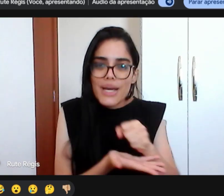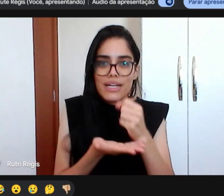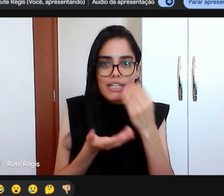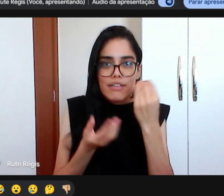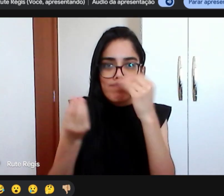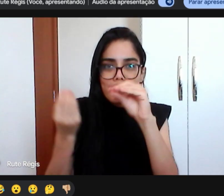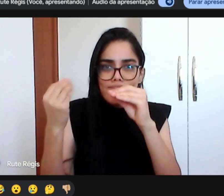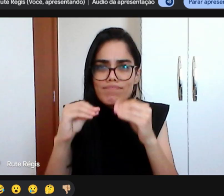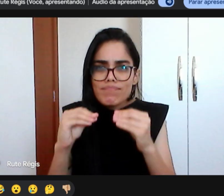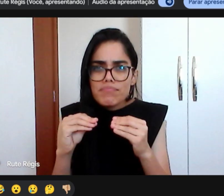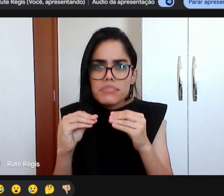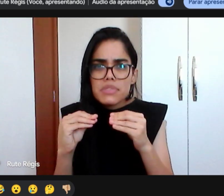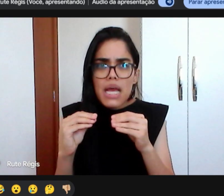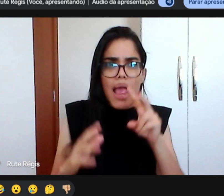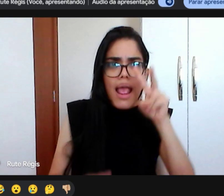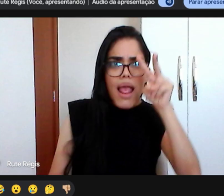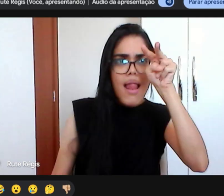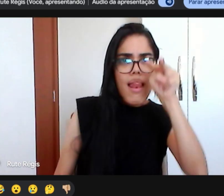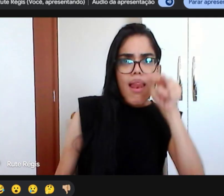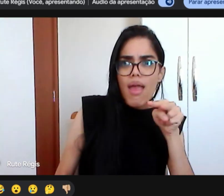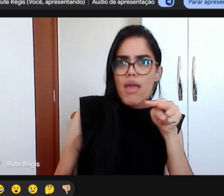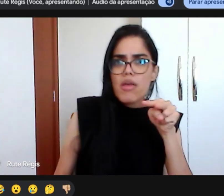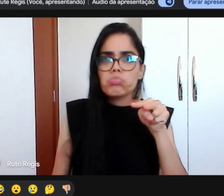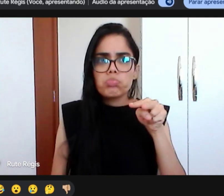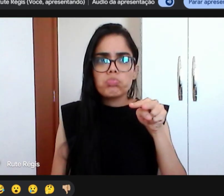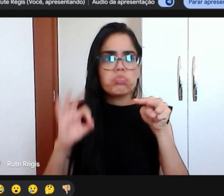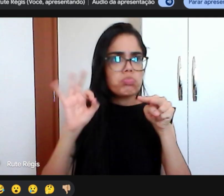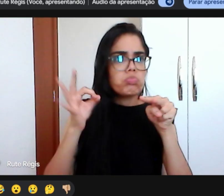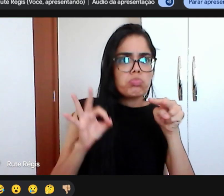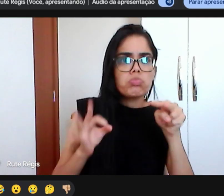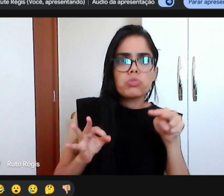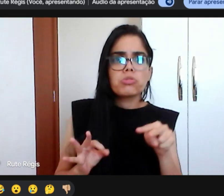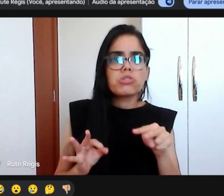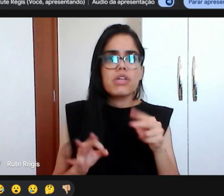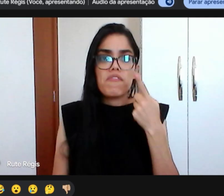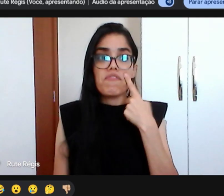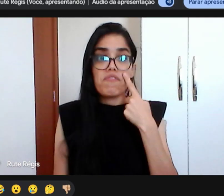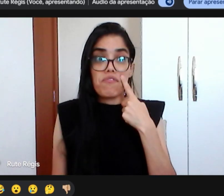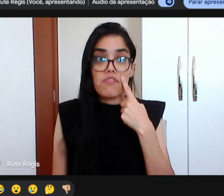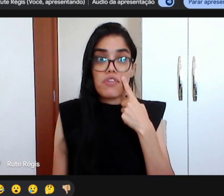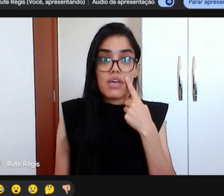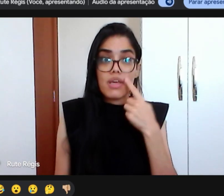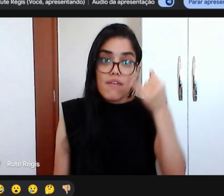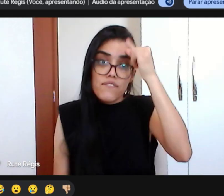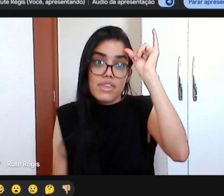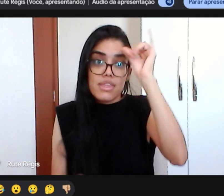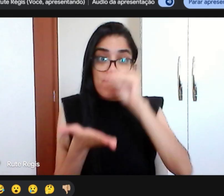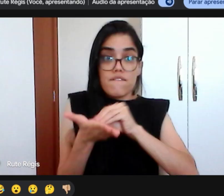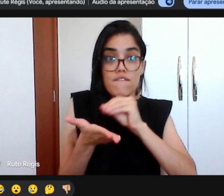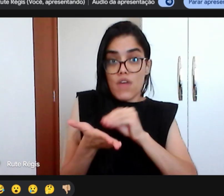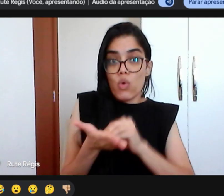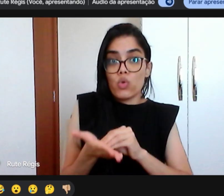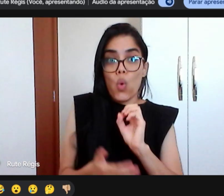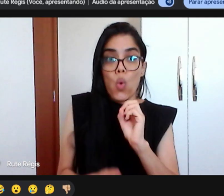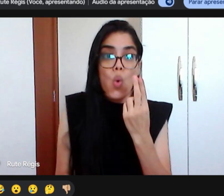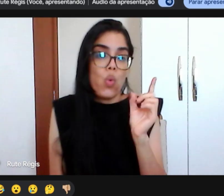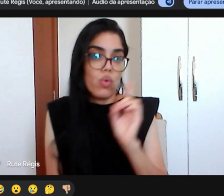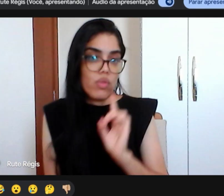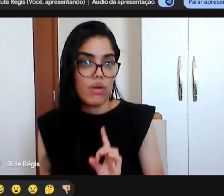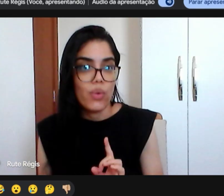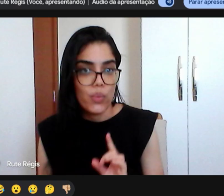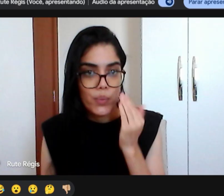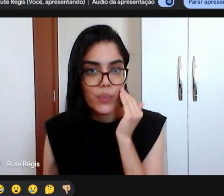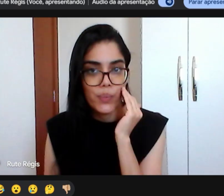ter esse registro das referências que vocês foram adicionando ao longo do texto, né? E verificar